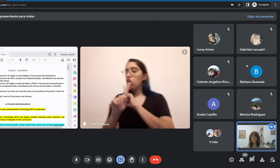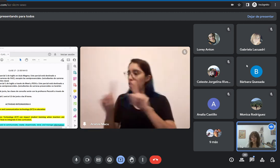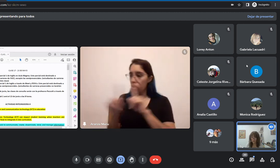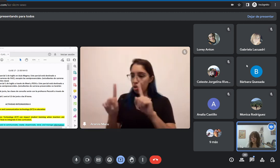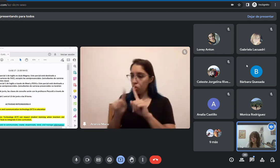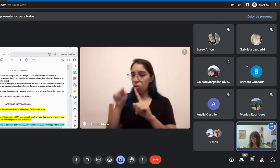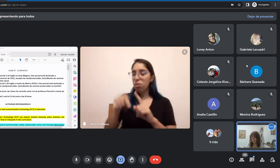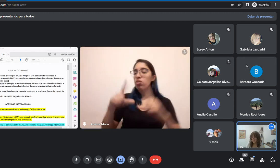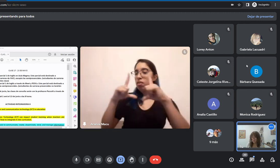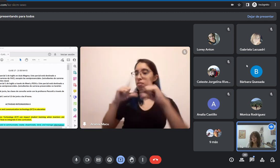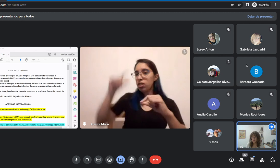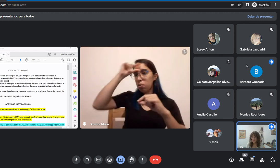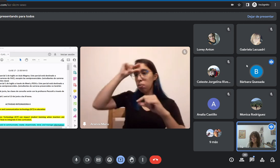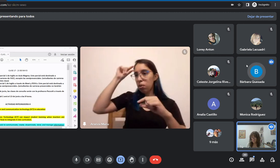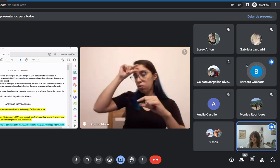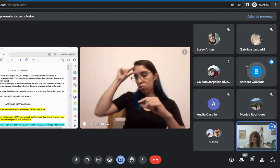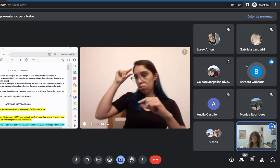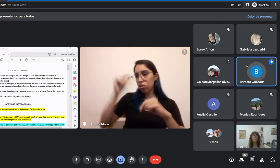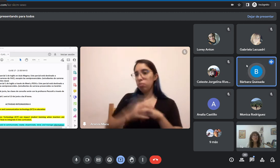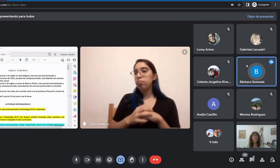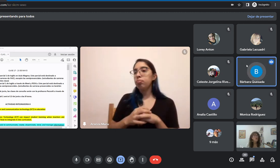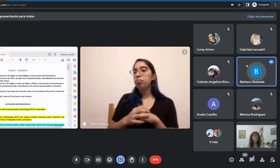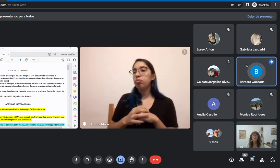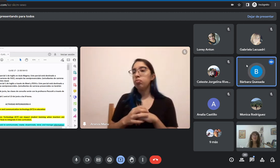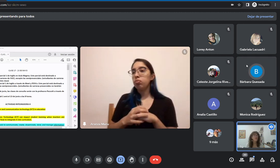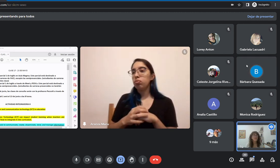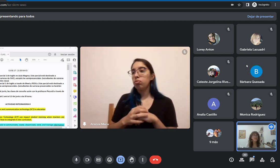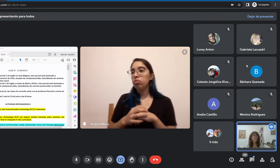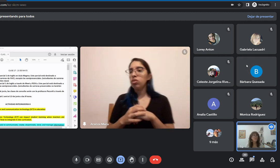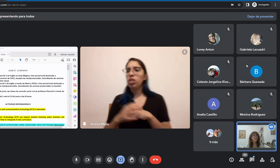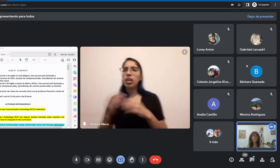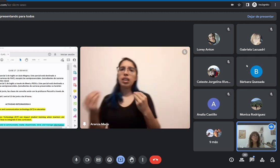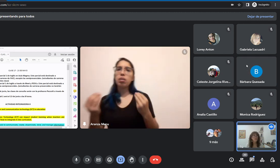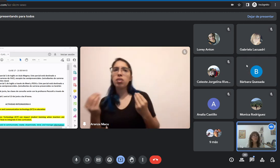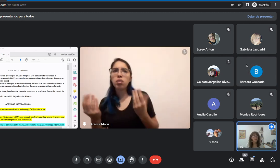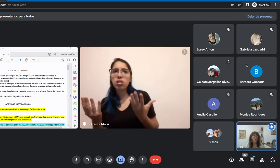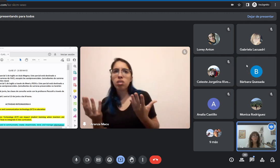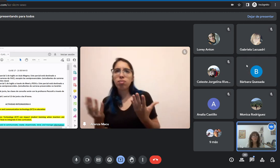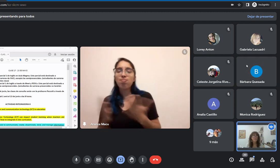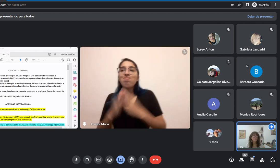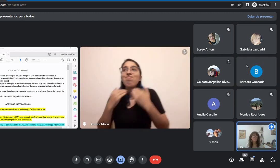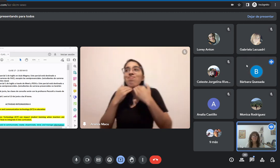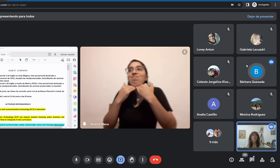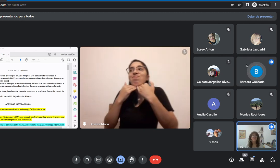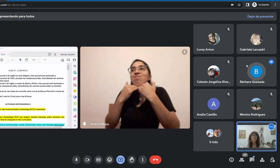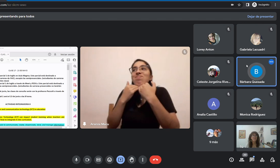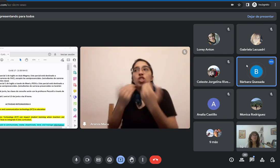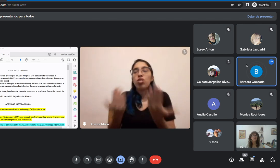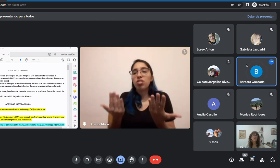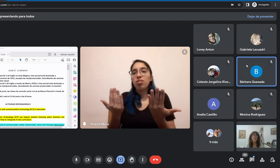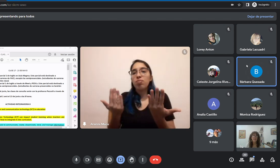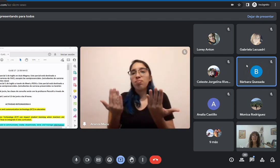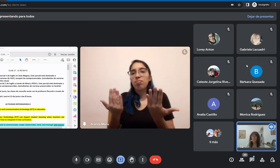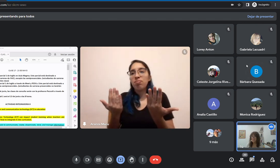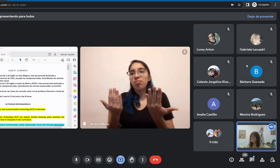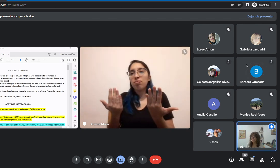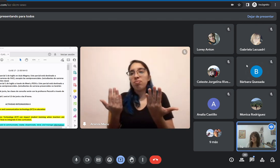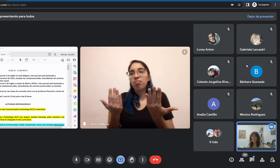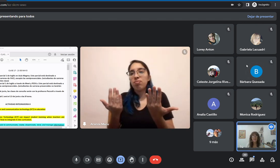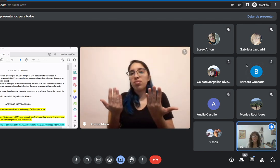Superior. ¿La Entonces, van a adelantar o la van a no tengo atrasar? idea yo, porque eso yo no lo trabajo. Por eso, si Ah. bien yo tenía la fecha